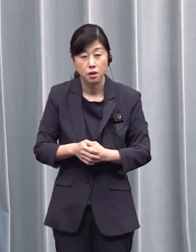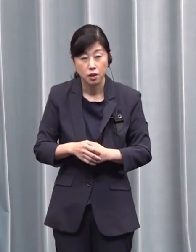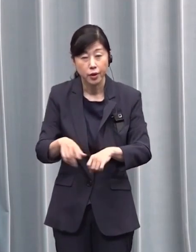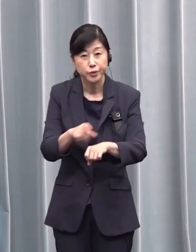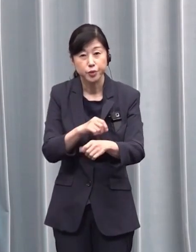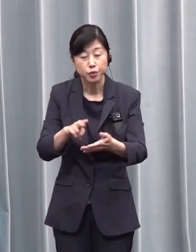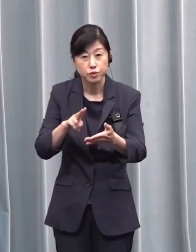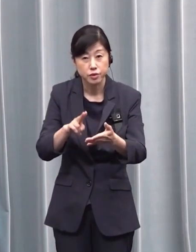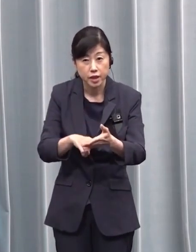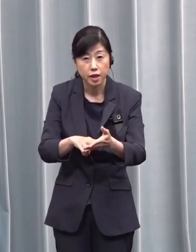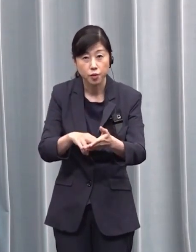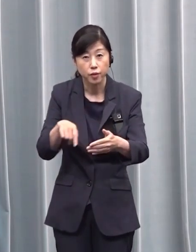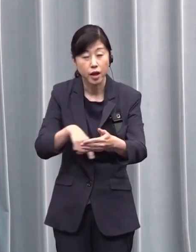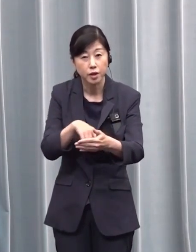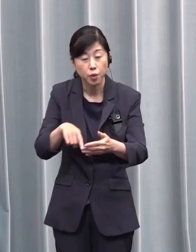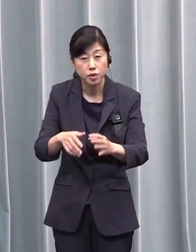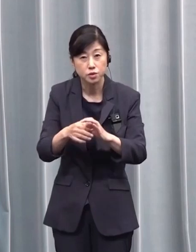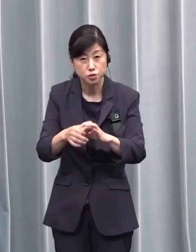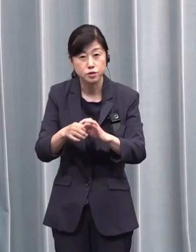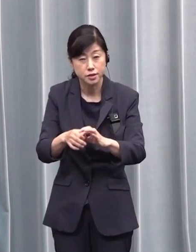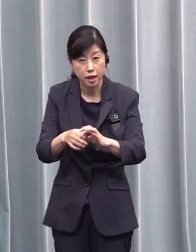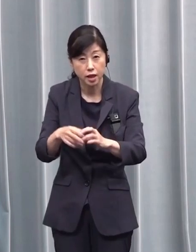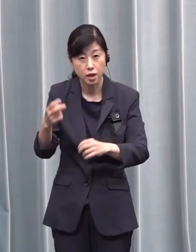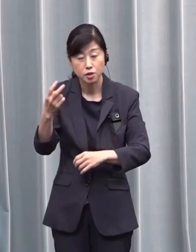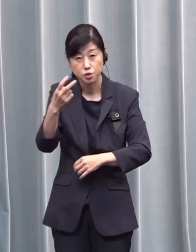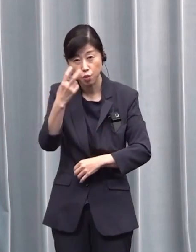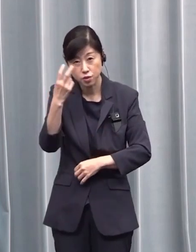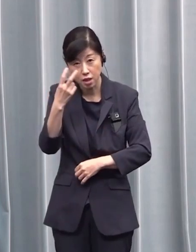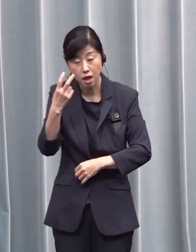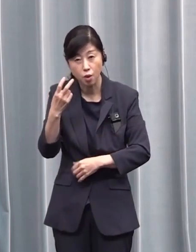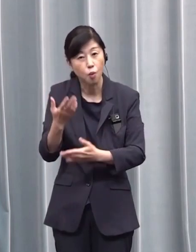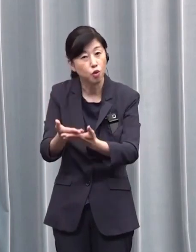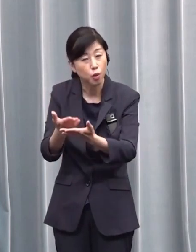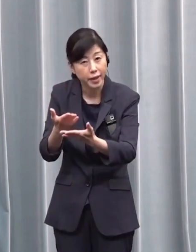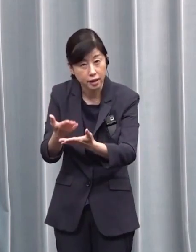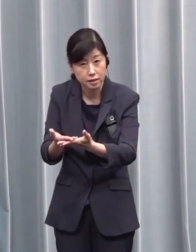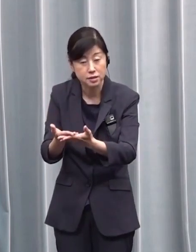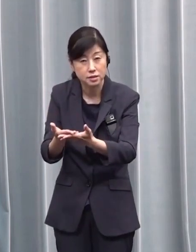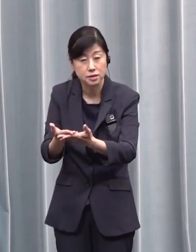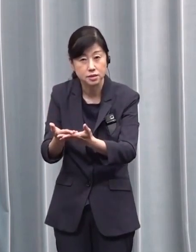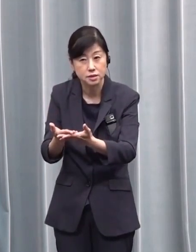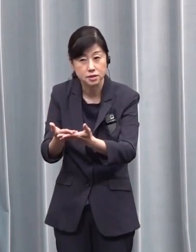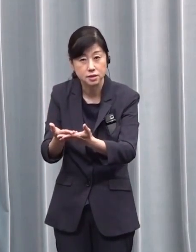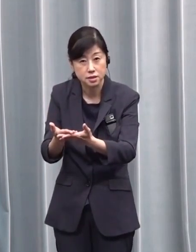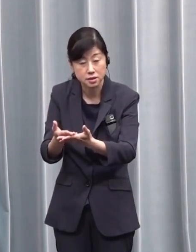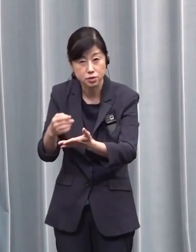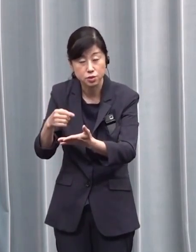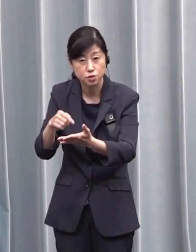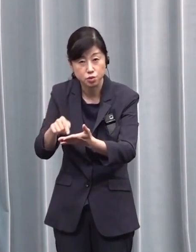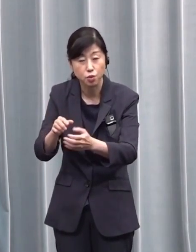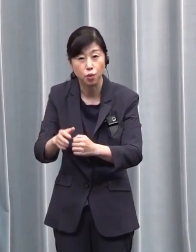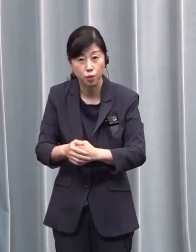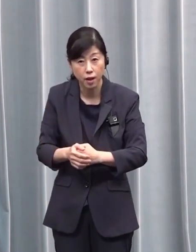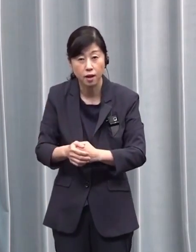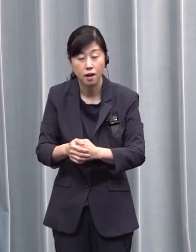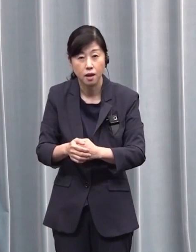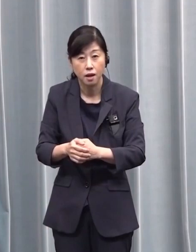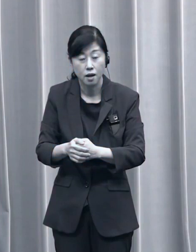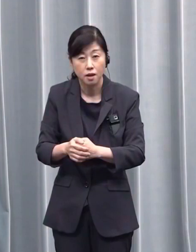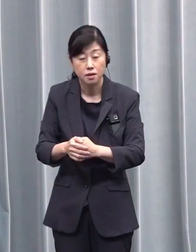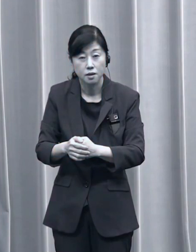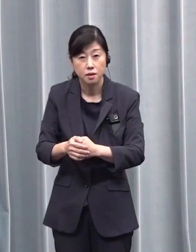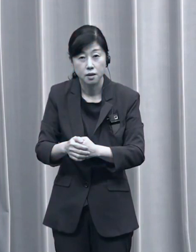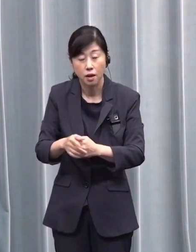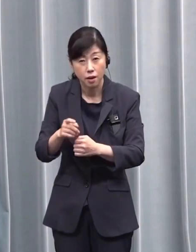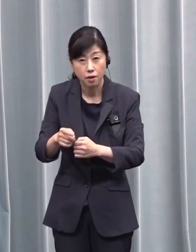して捜査を求めたり確認を求めたりすることは、中立公正であるべき捜査当局の判断に影響